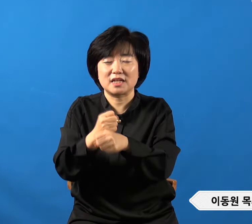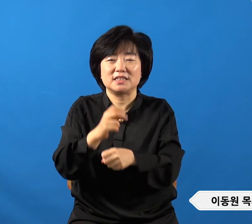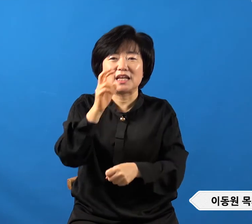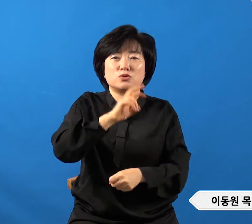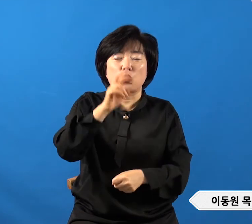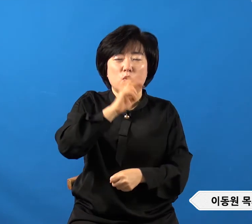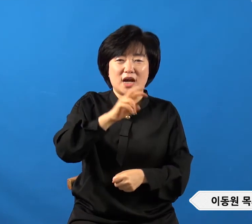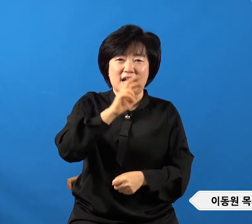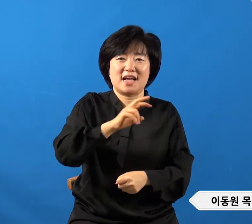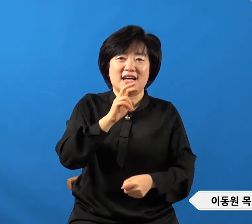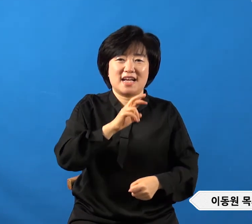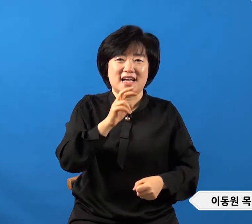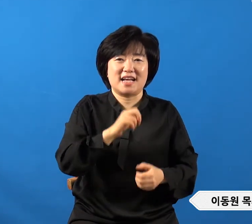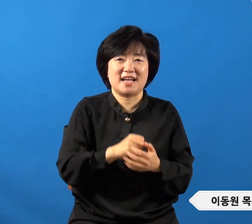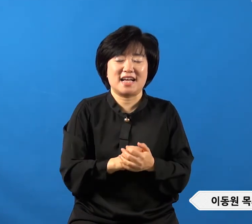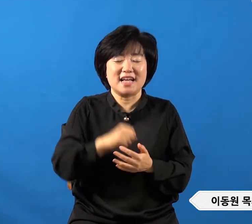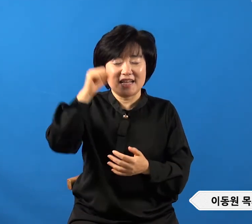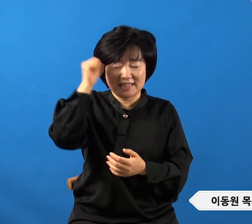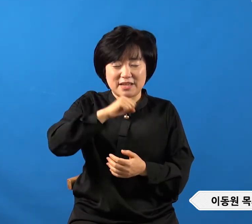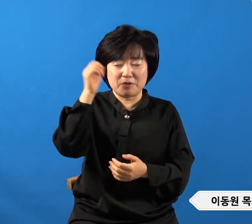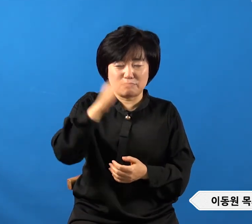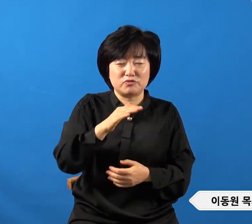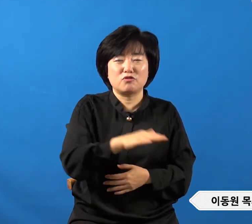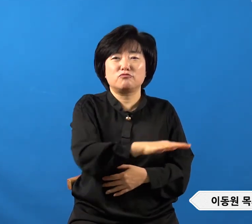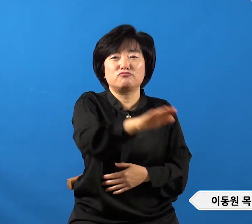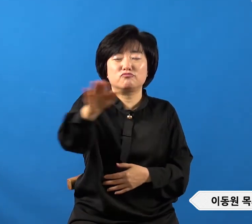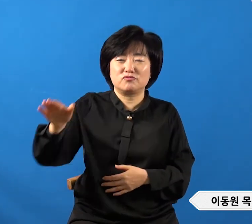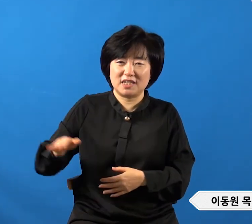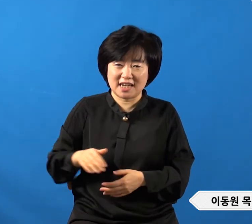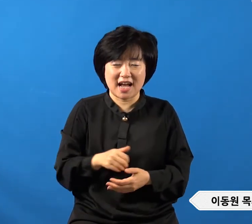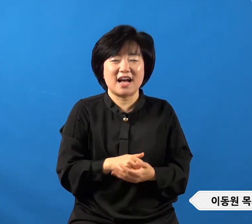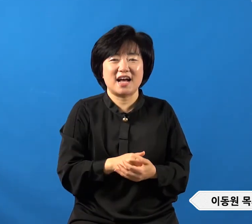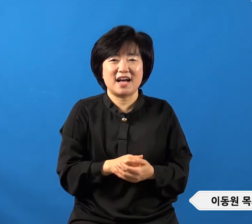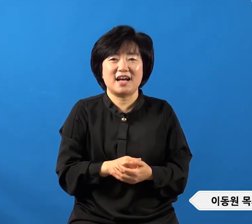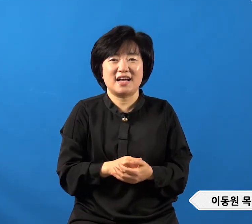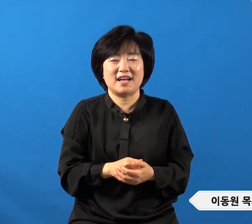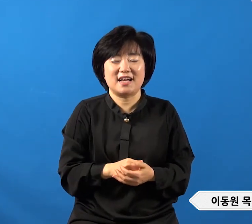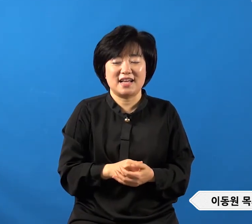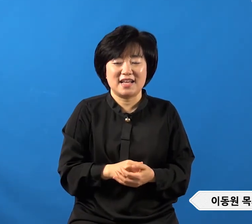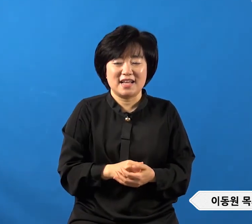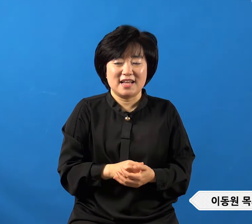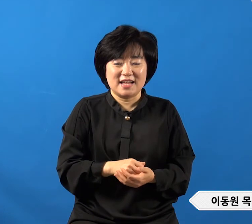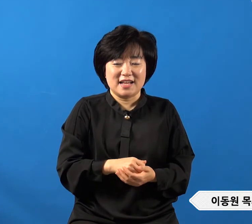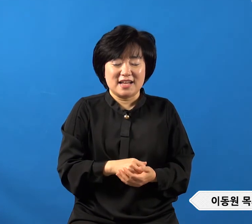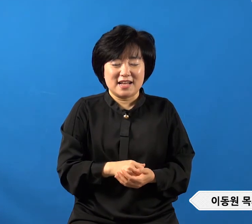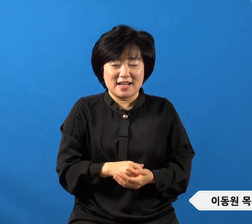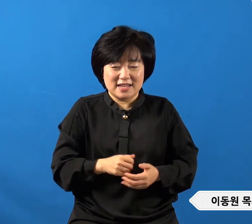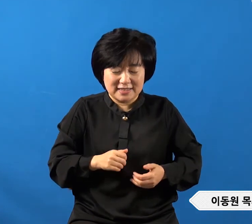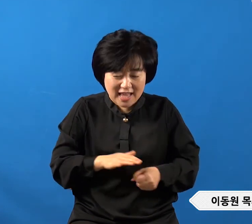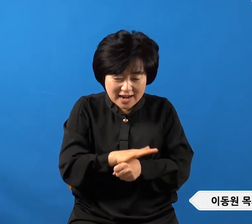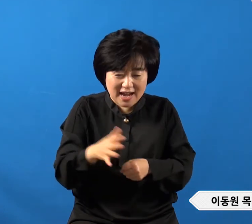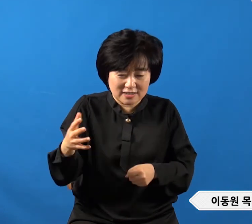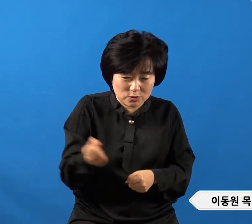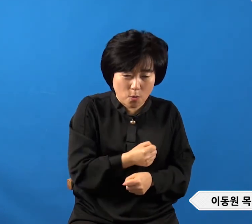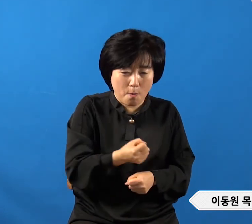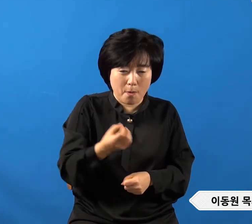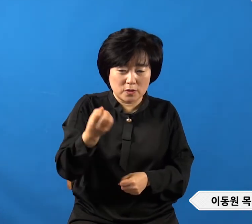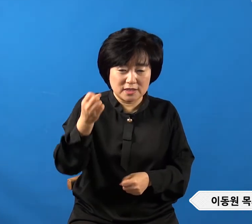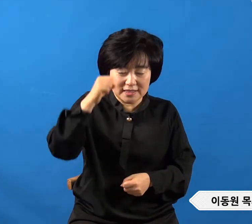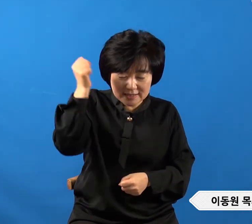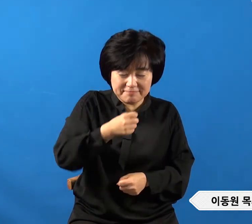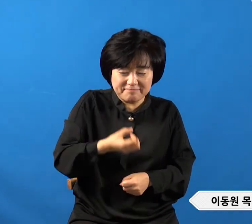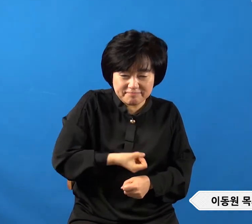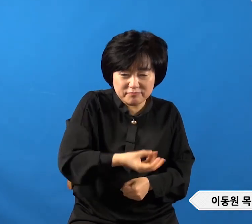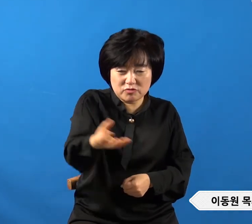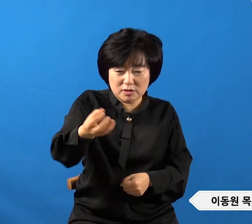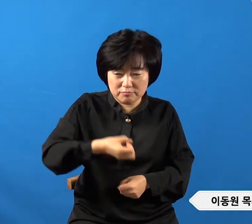496장의 가사처럼 말입니다. 새벽부터 우리 사랑함으로써 저녁까지 씨를 뿌려봅시다. 열매 차차